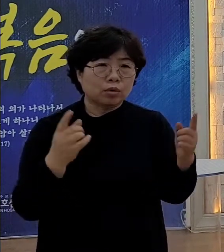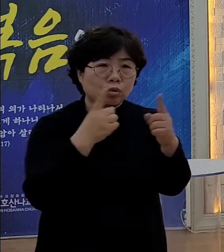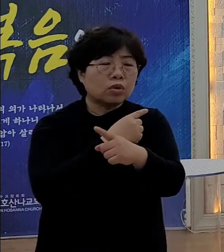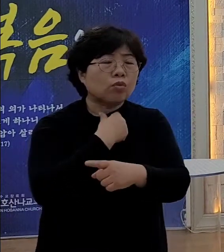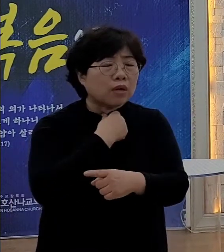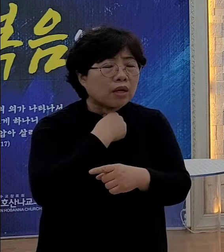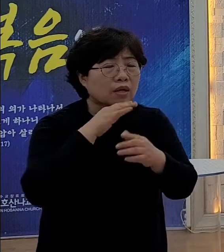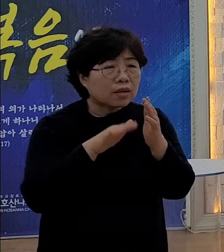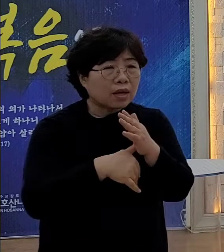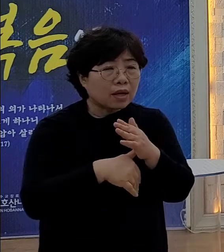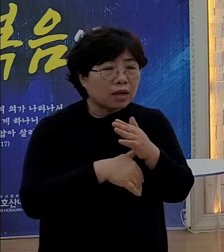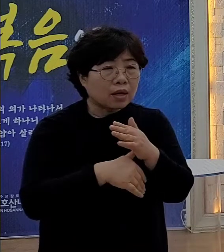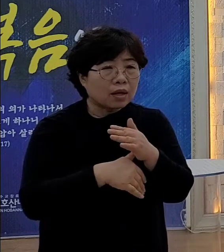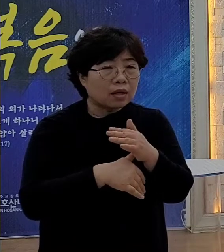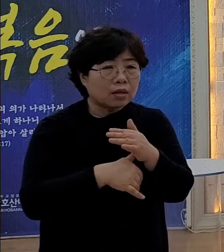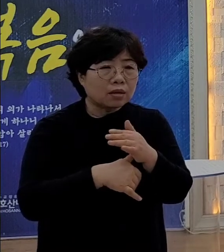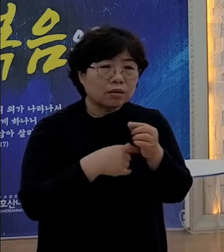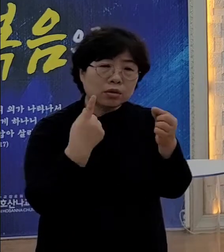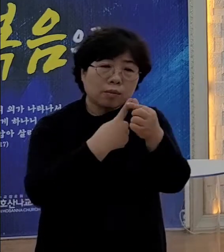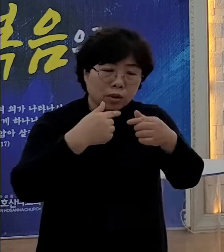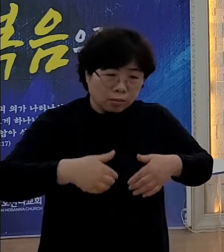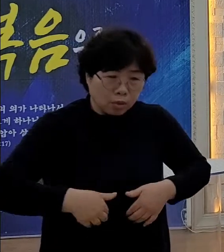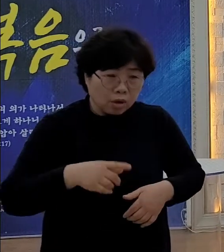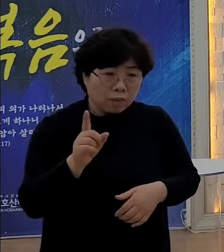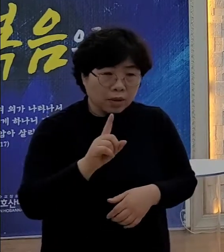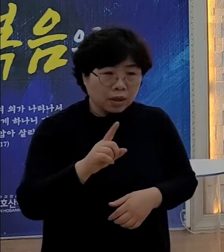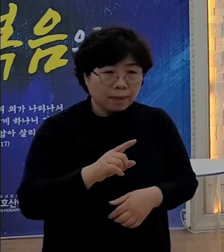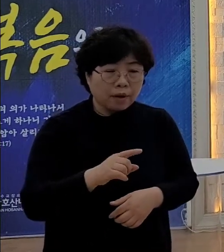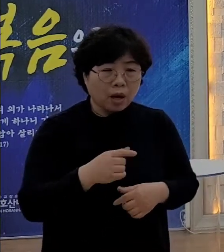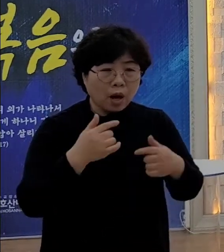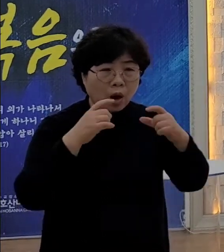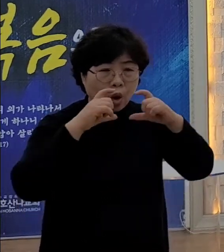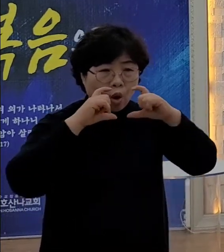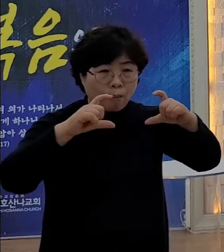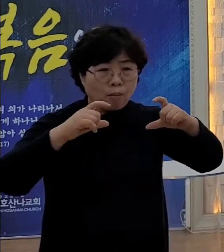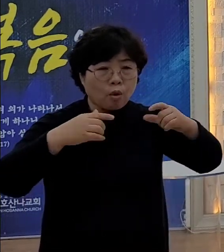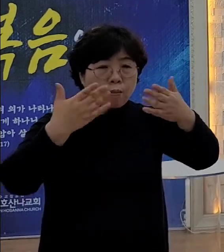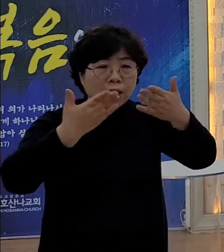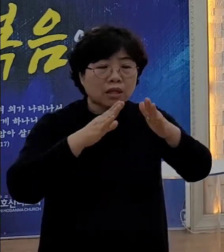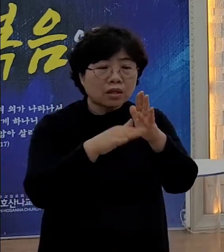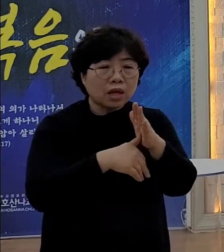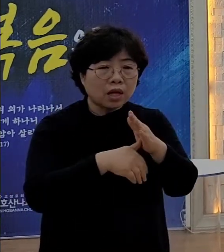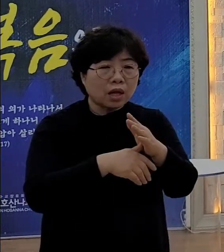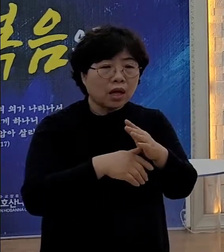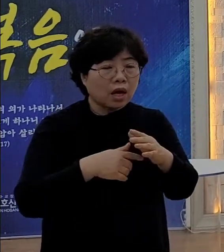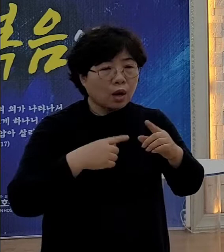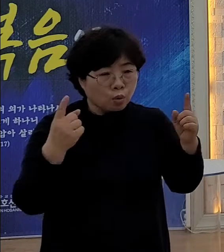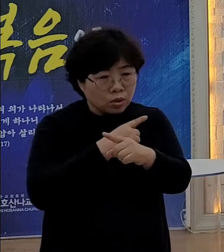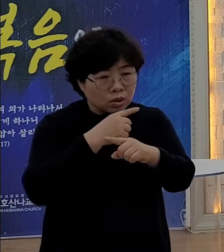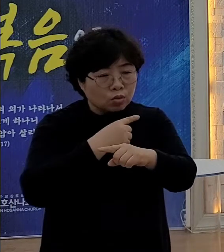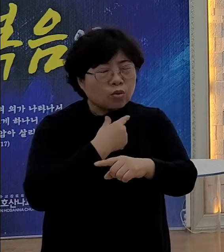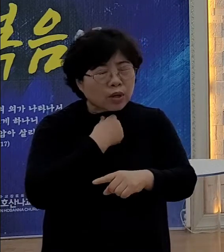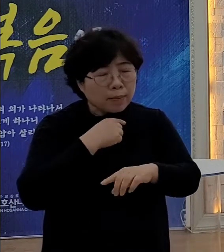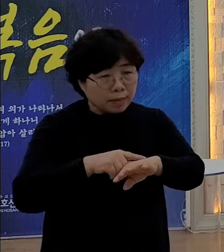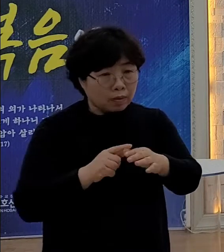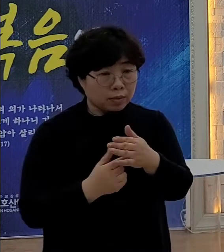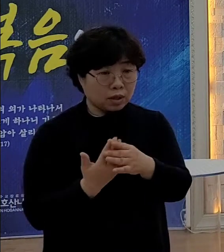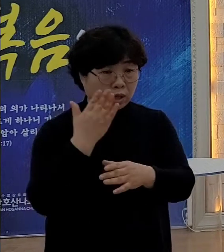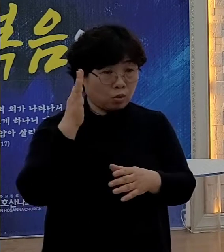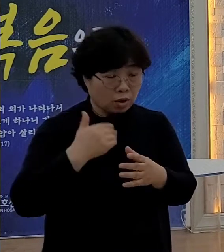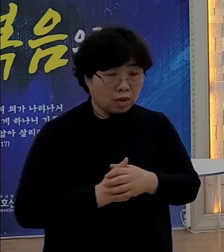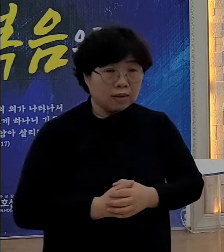본론을 하나님의 진노라는 것에서부터 시작하고 있다. 이해되셨죠? 이런 원리예요. 우리